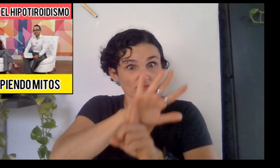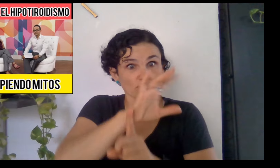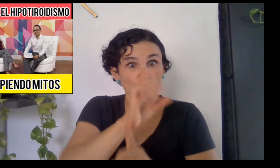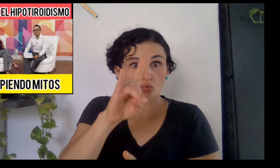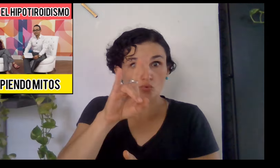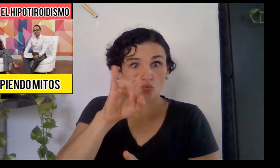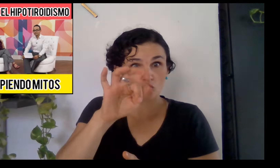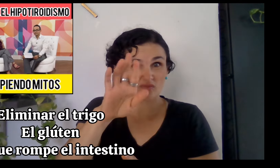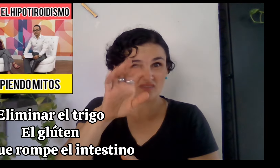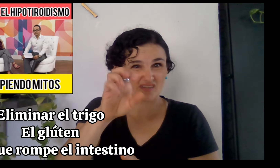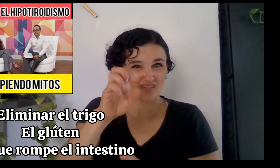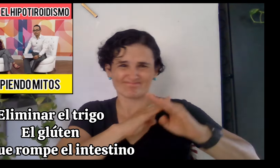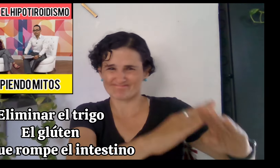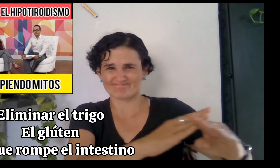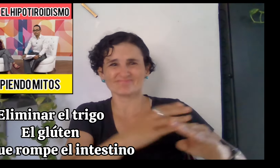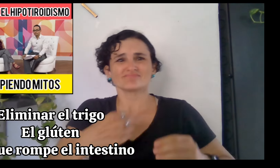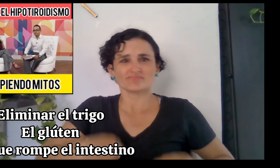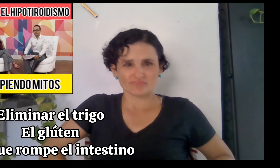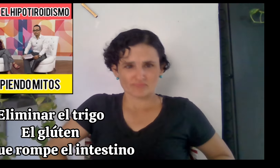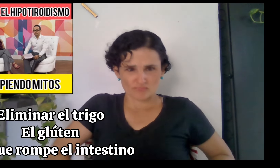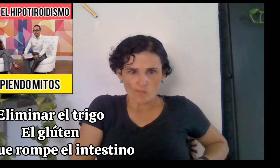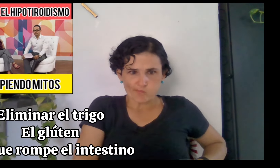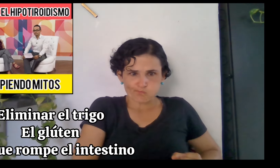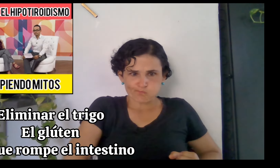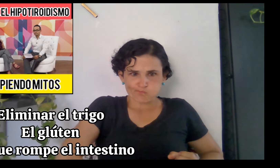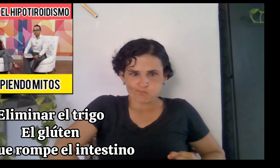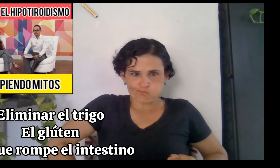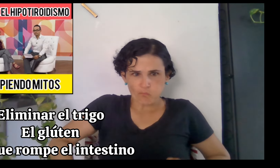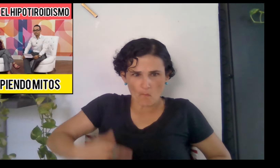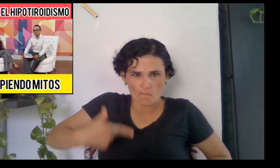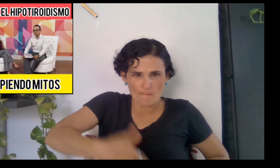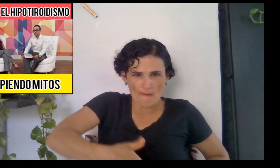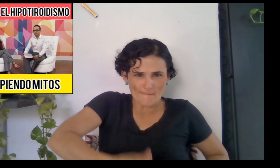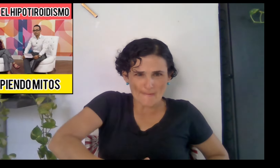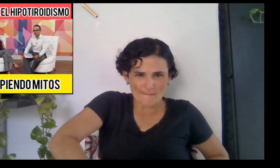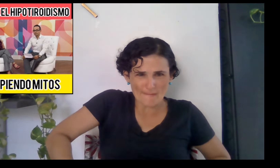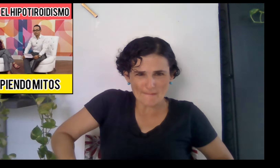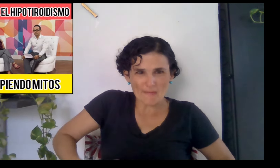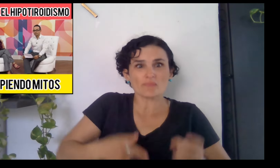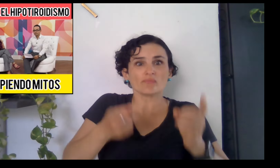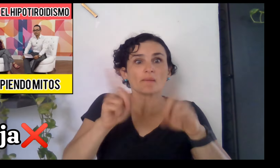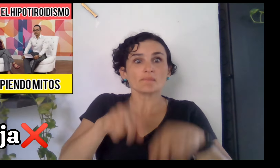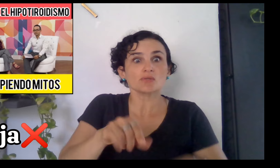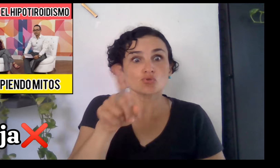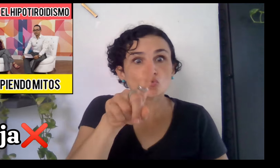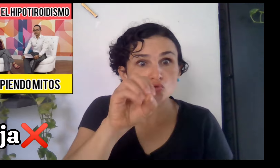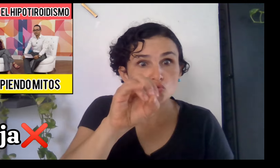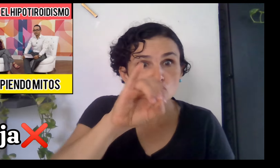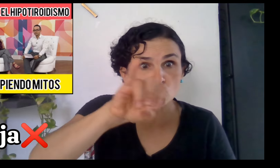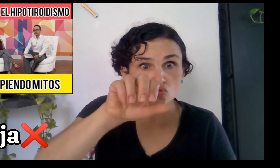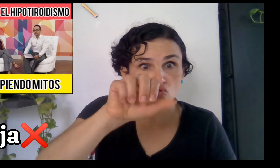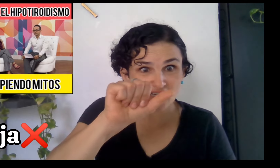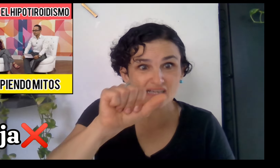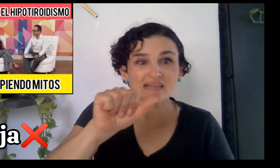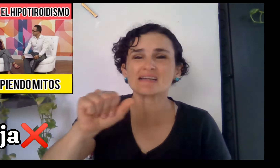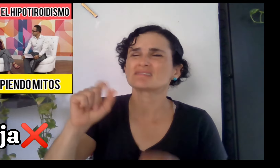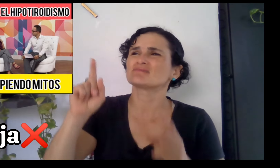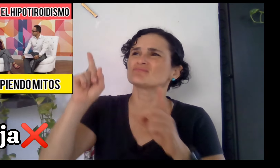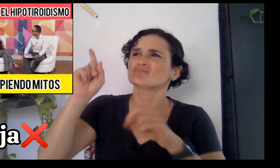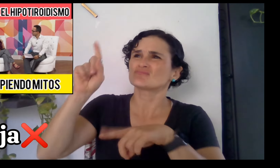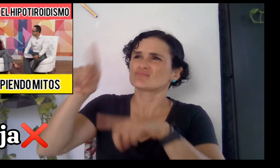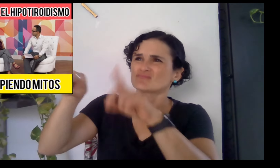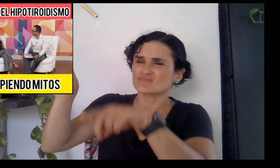que rompa el intestino. El otro enemigo es la soya, ¿sí? Y todos los alimentos industrializados, pero todos los productos ricos